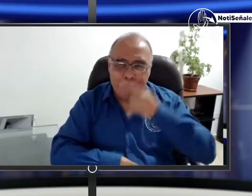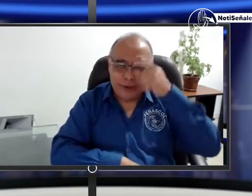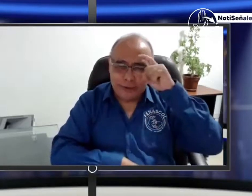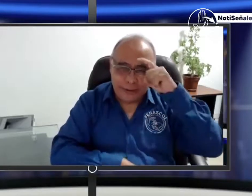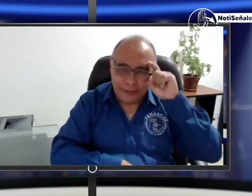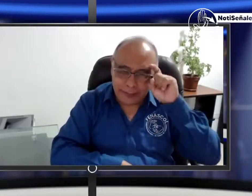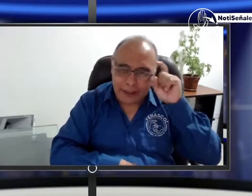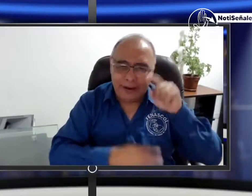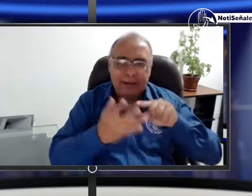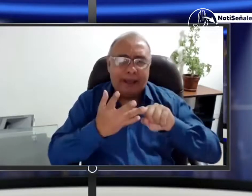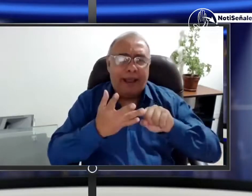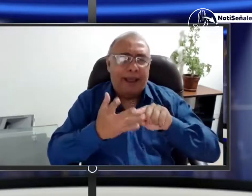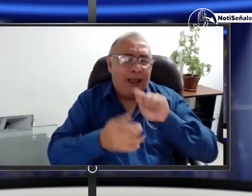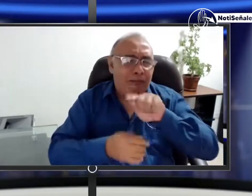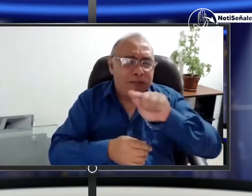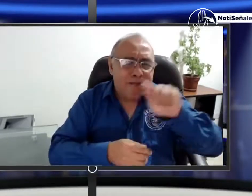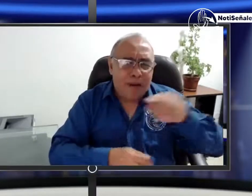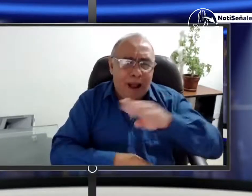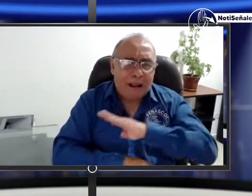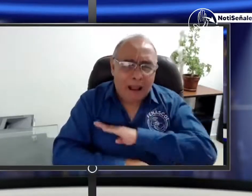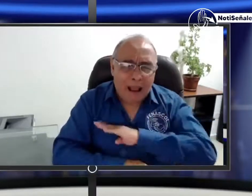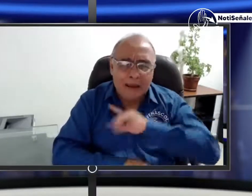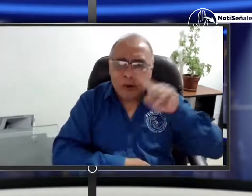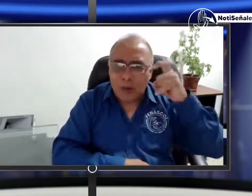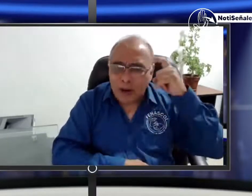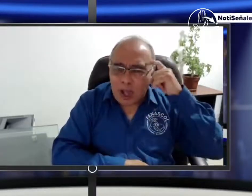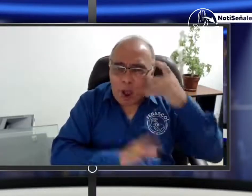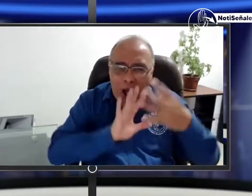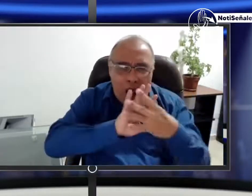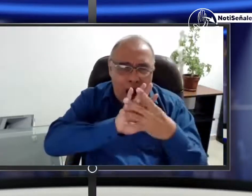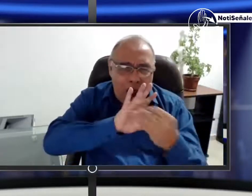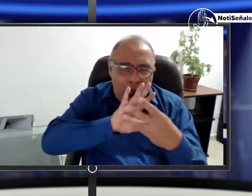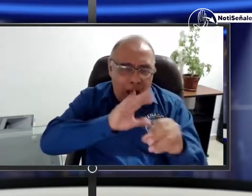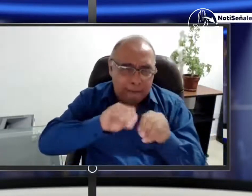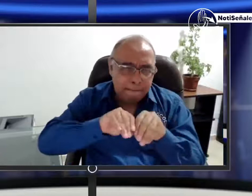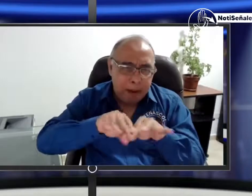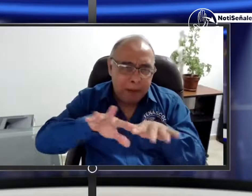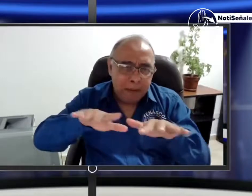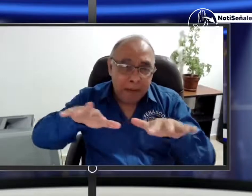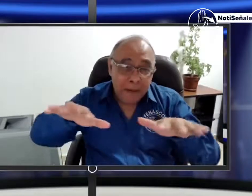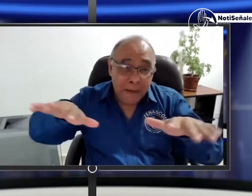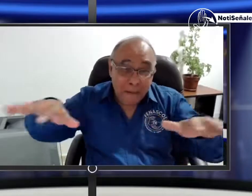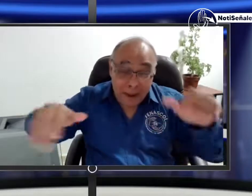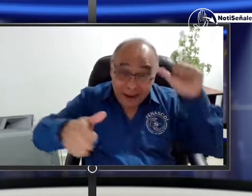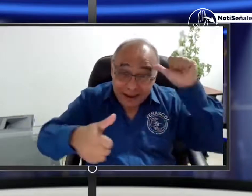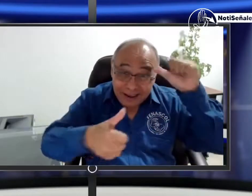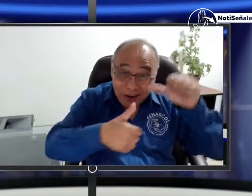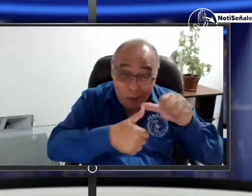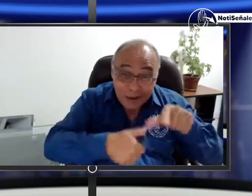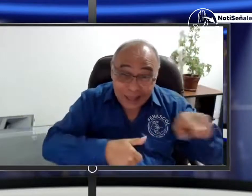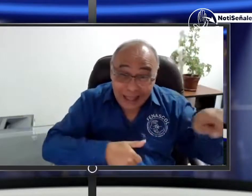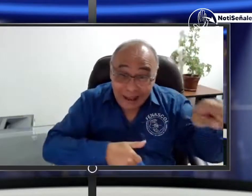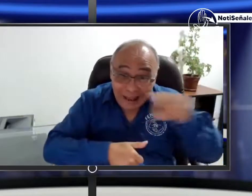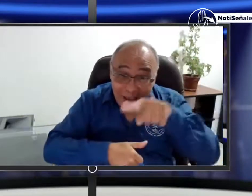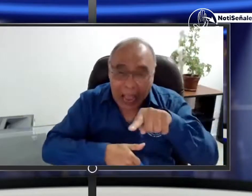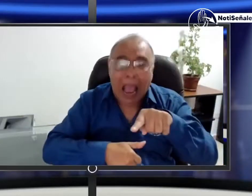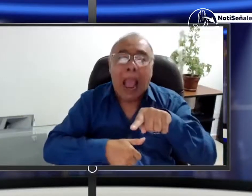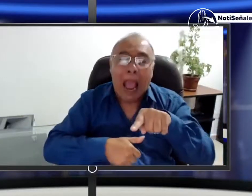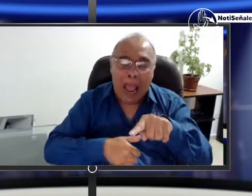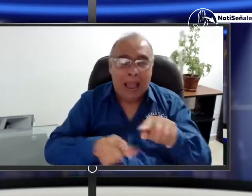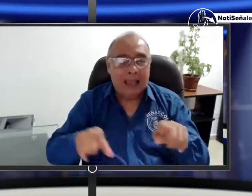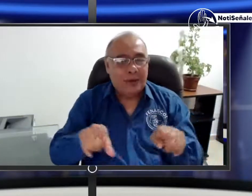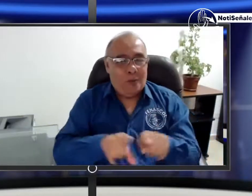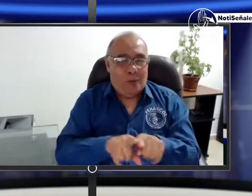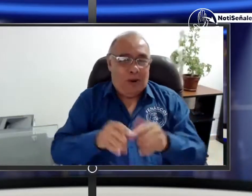ministros y actores gubernamentales estuvieron participando de este reto también